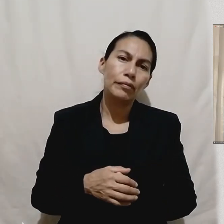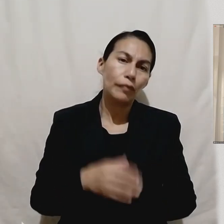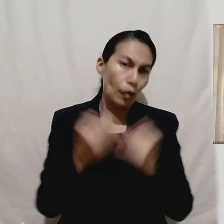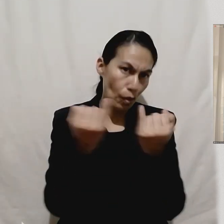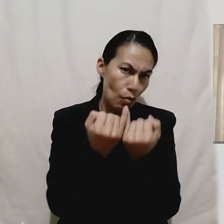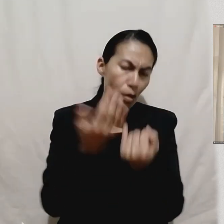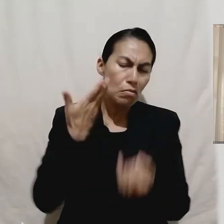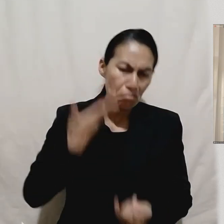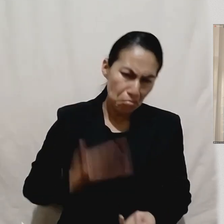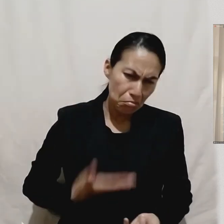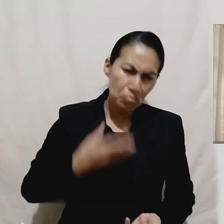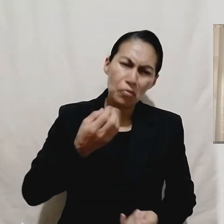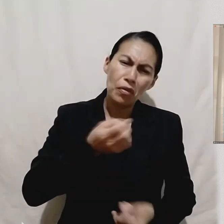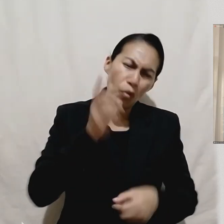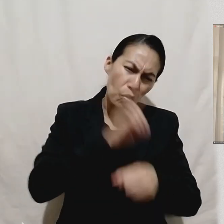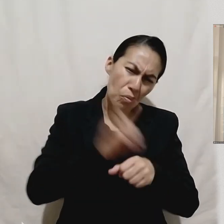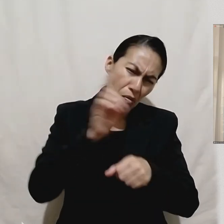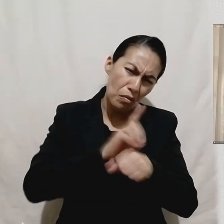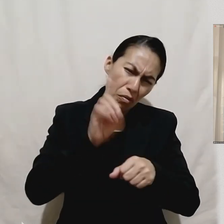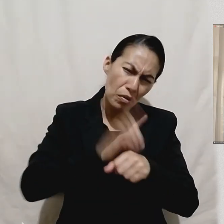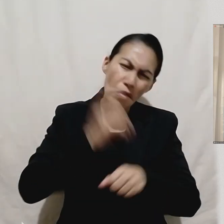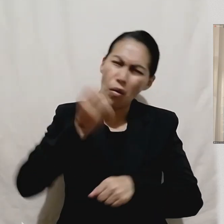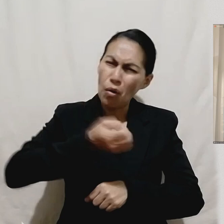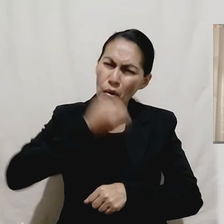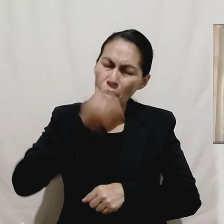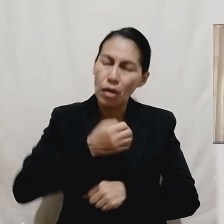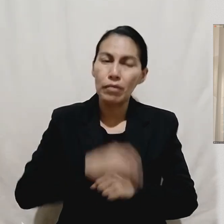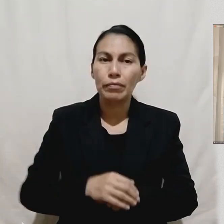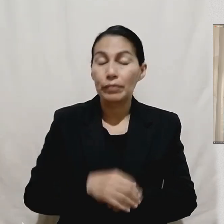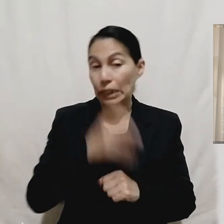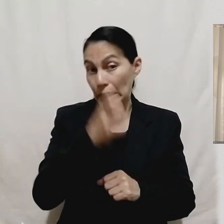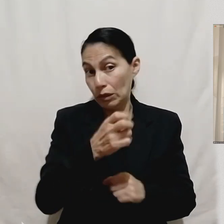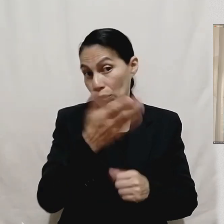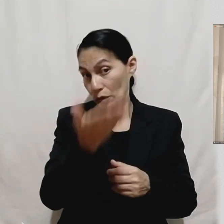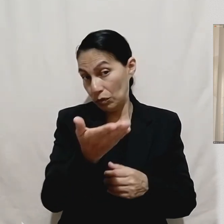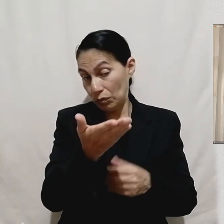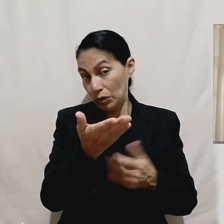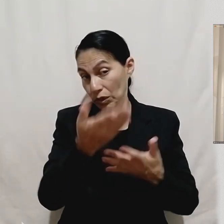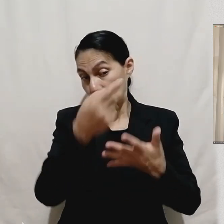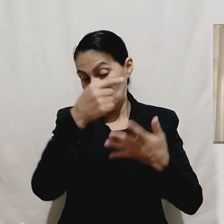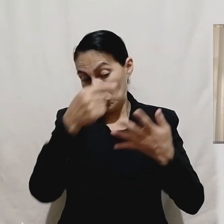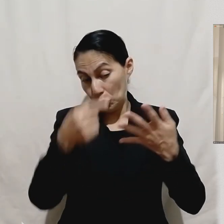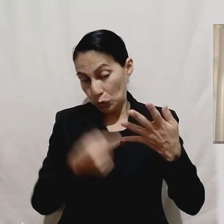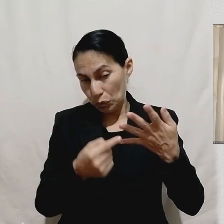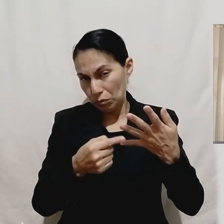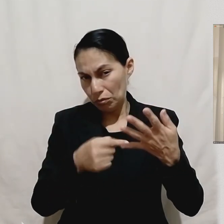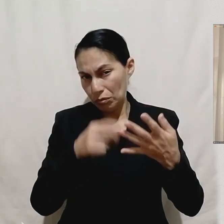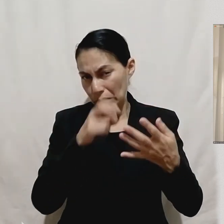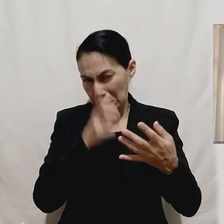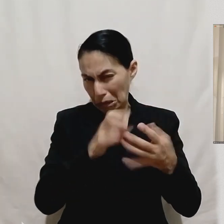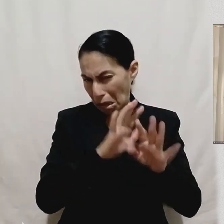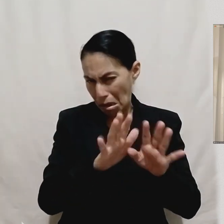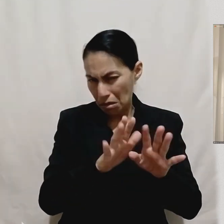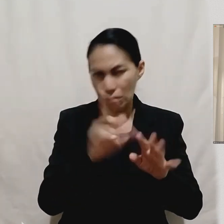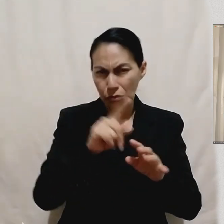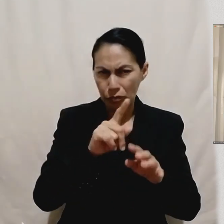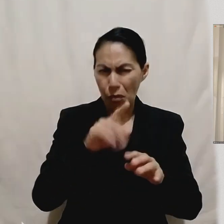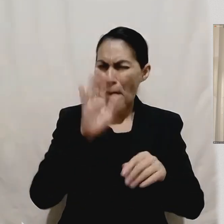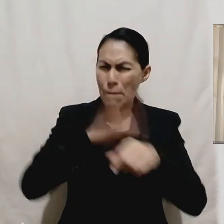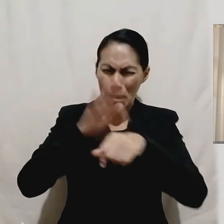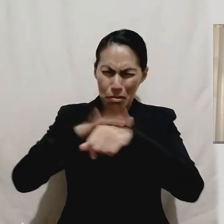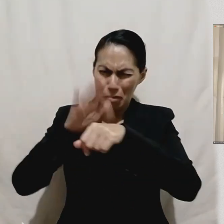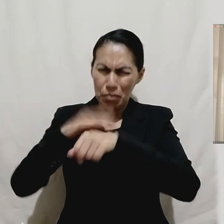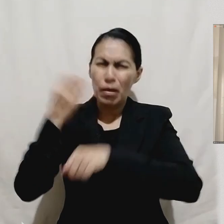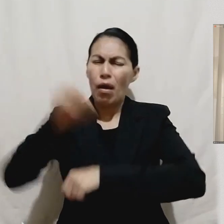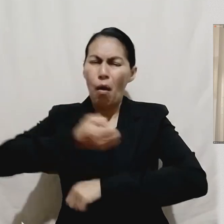Yo también lo hago todos los días y oro no solamente por las peticiones que ustedes tienen sino